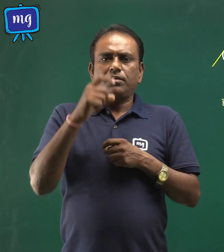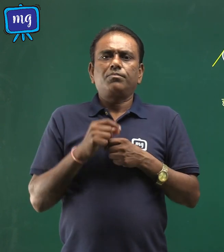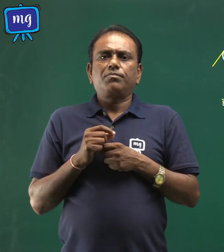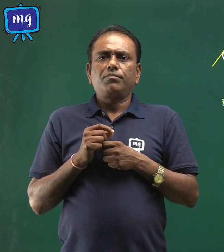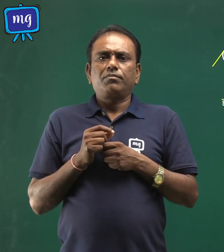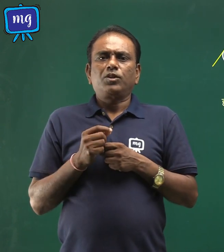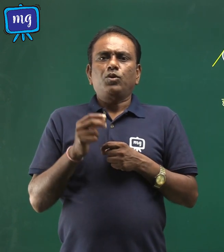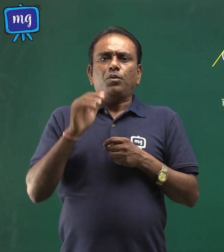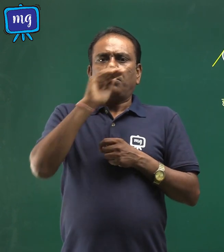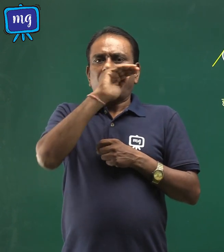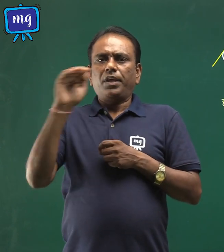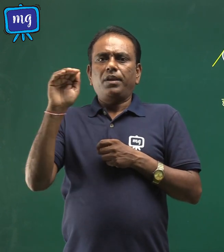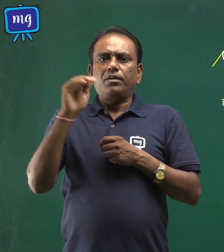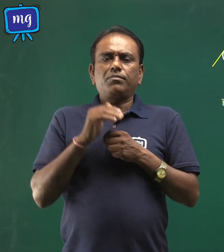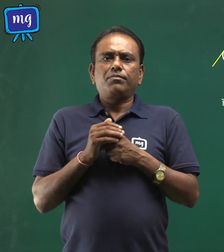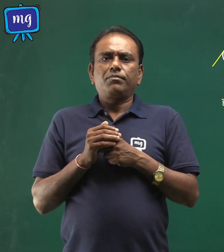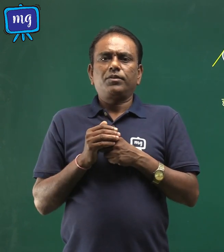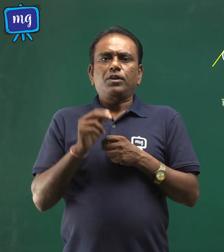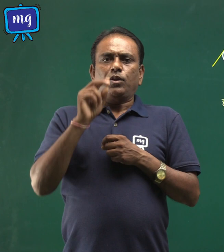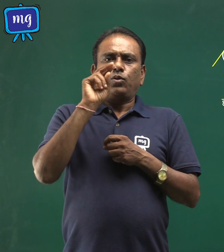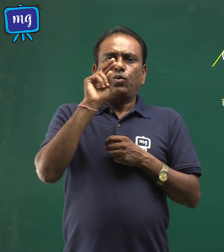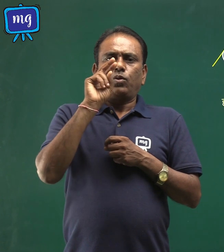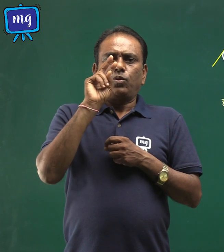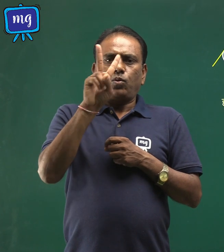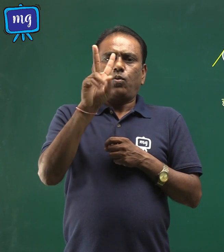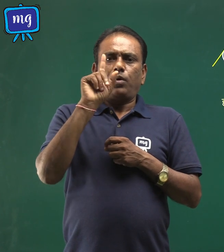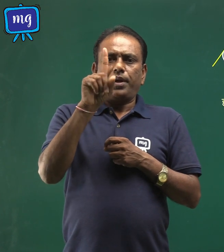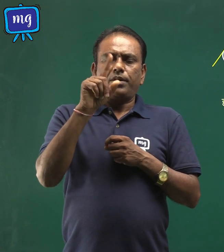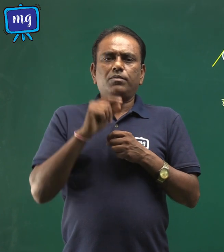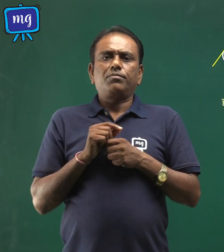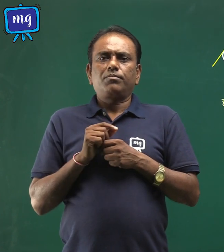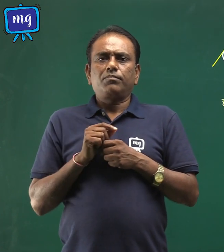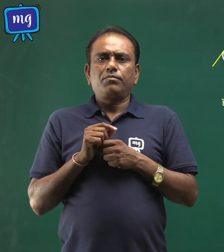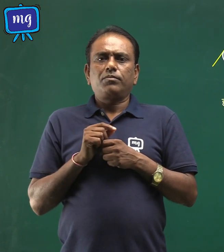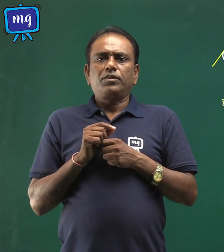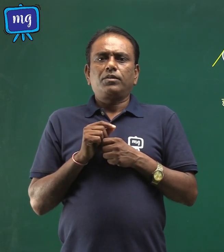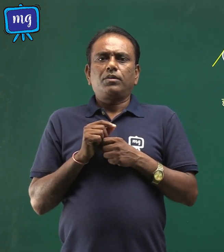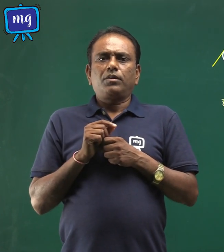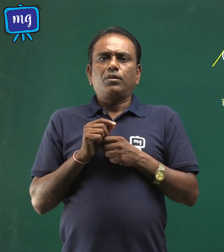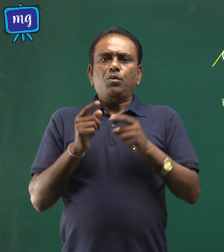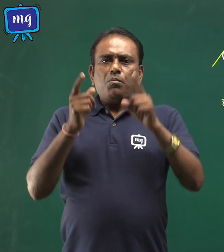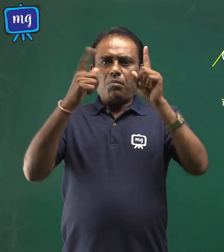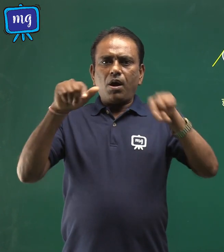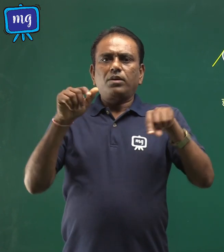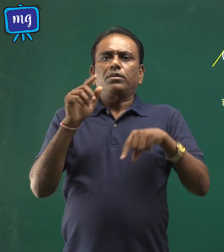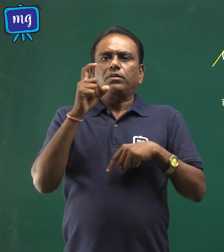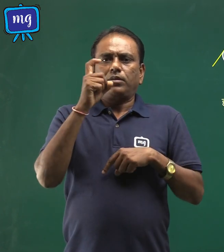14/7/21 बटे भाग सात,